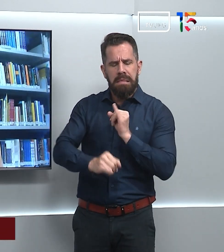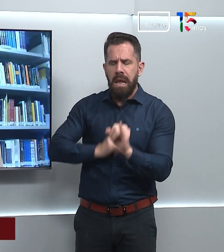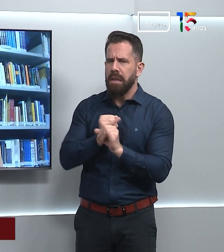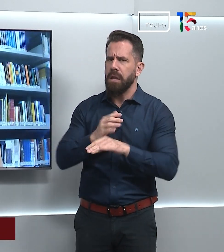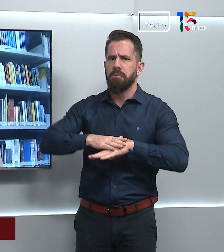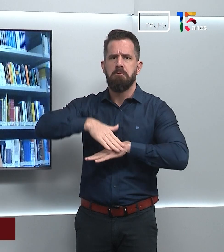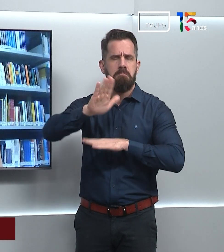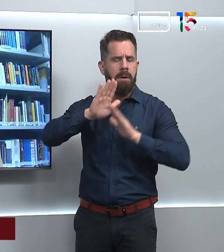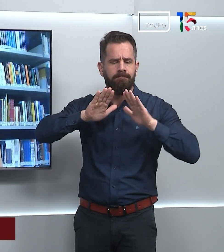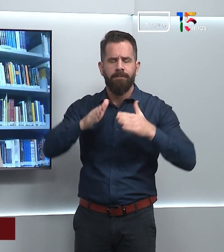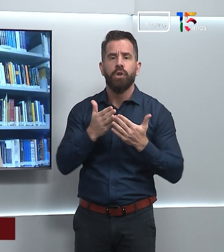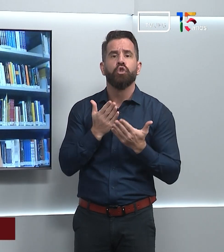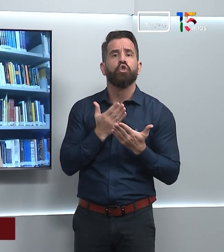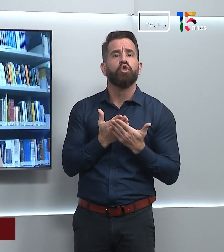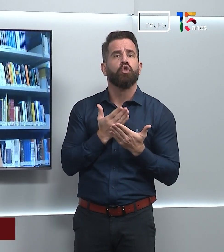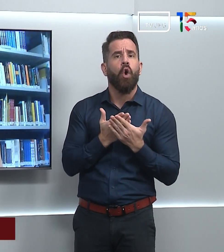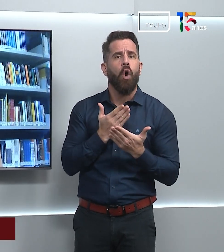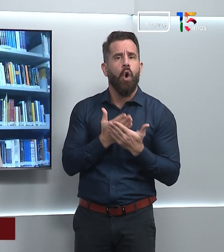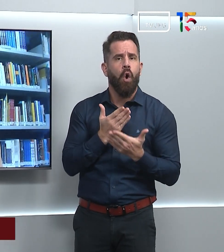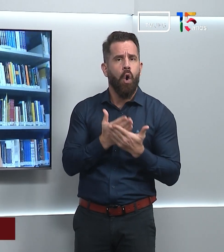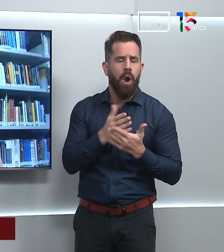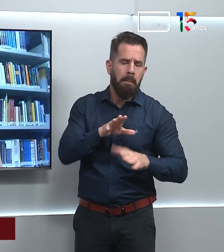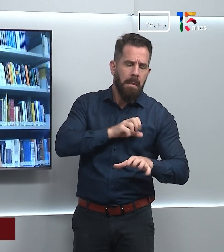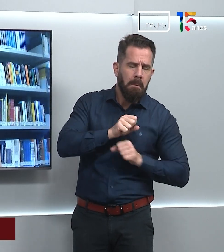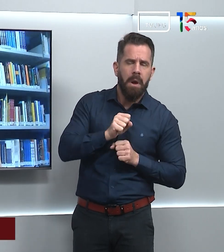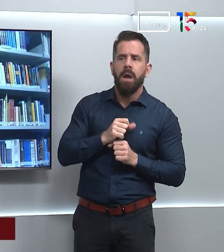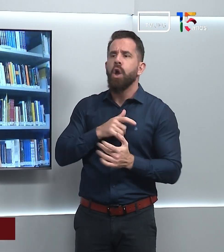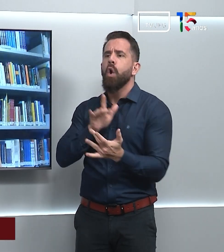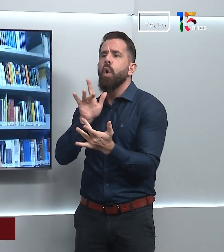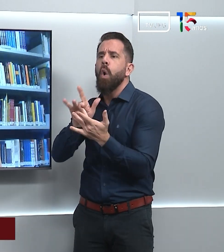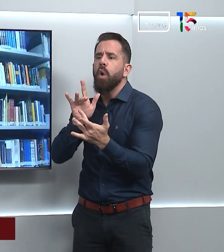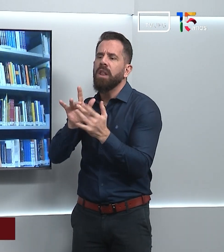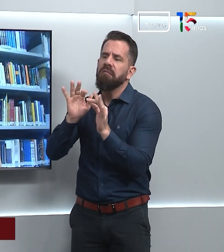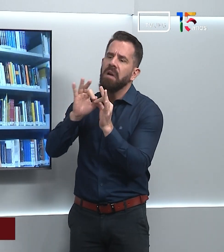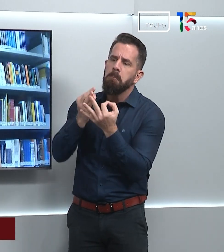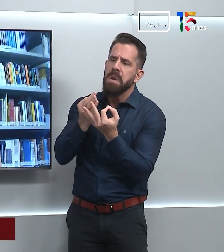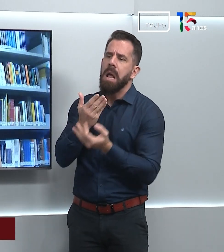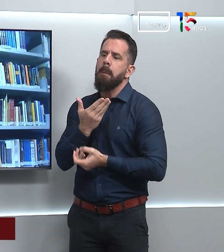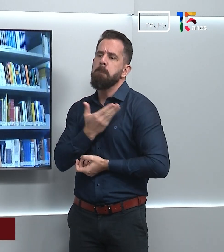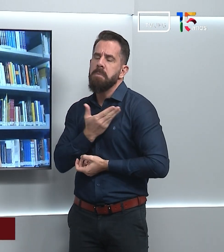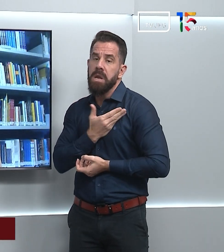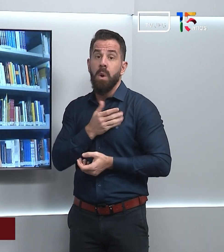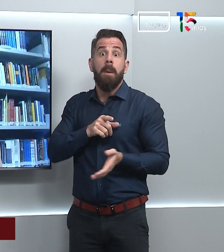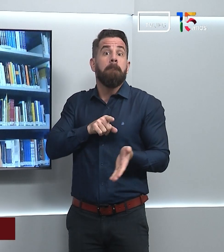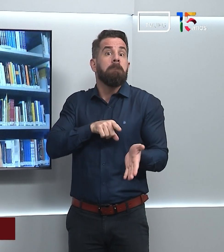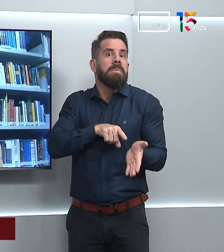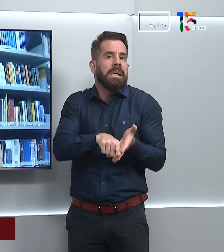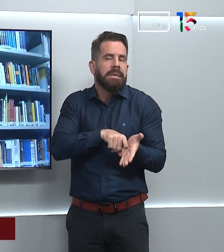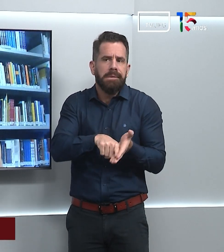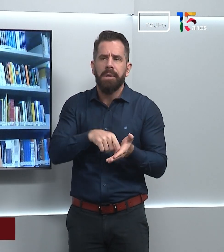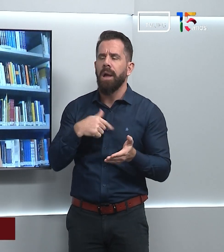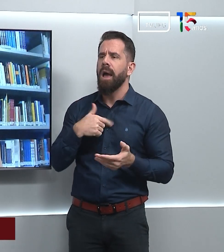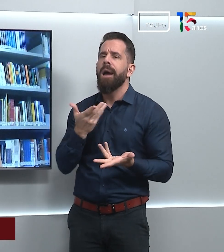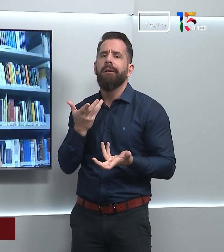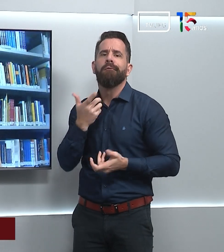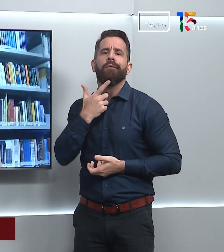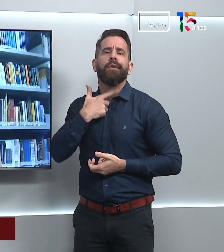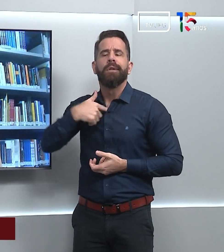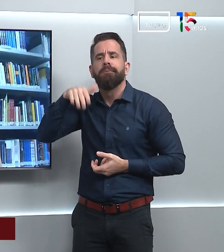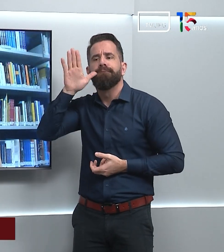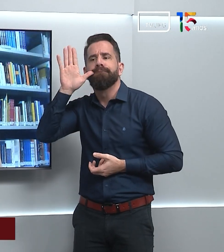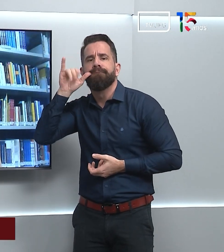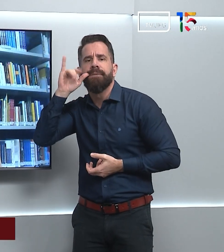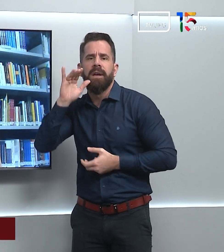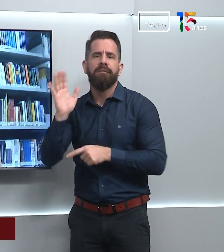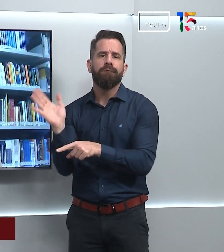com familiares, contato com amigos, né? Pesquisa é uma atividade muito realizada, acesso a vídeos, a música, né? Então,